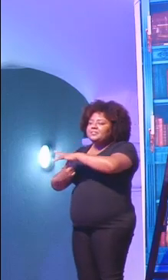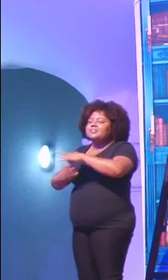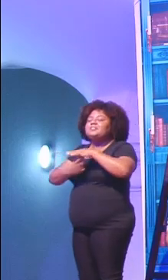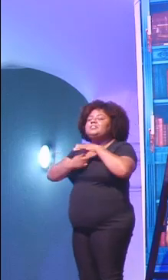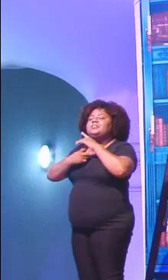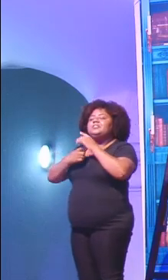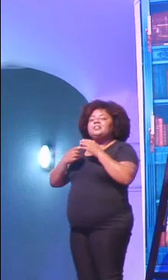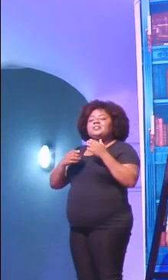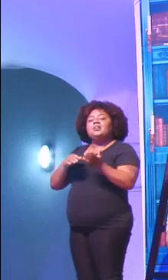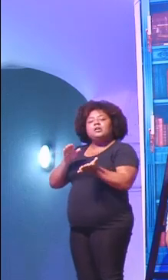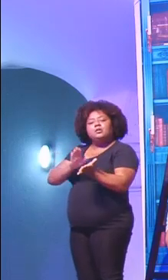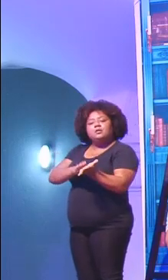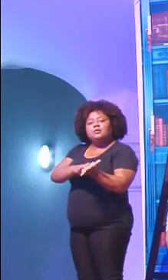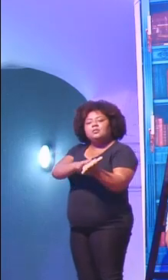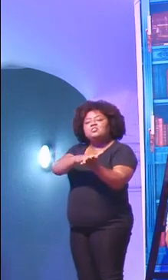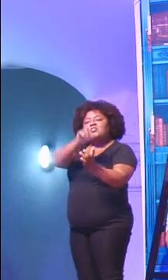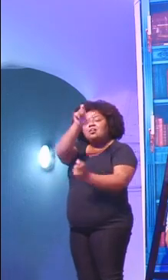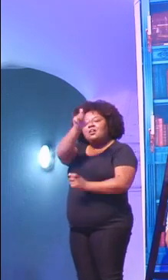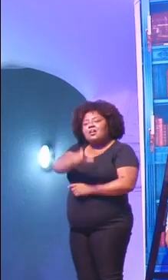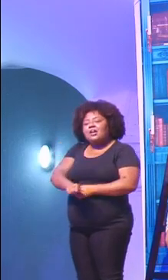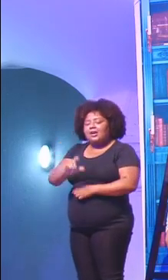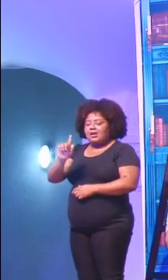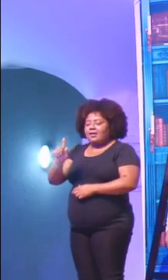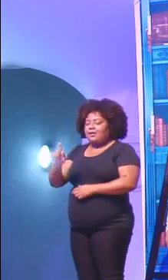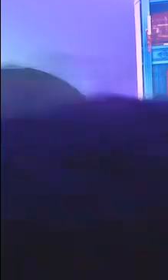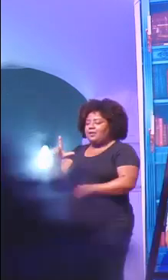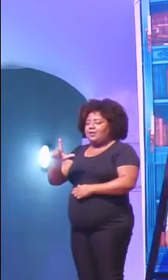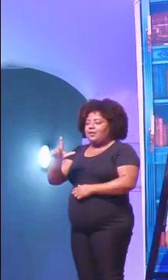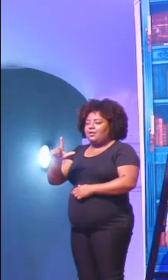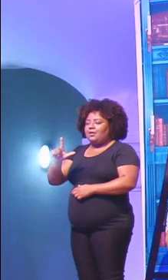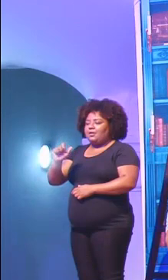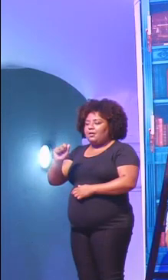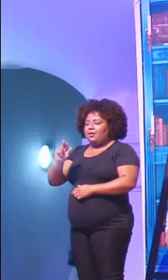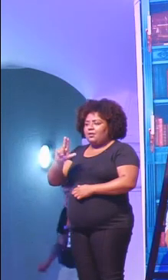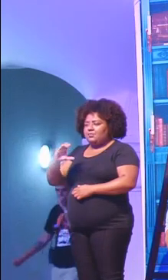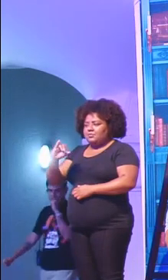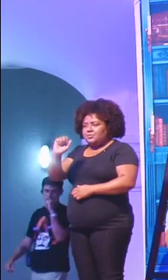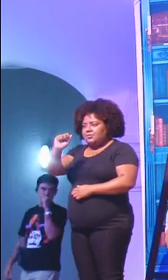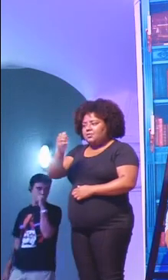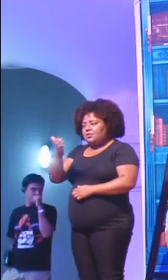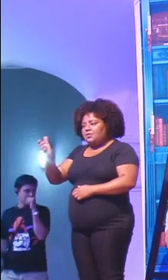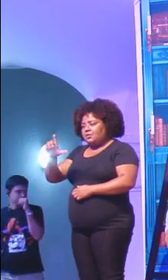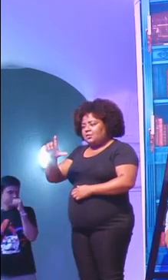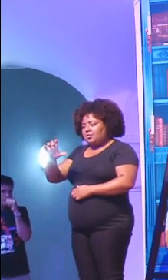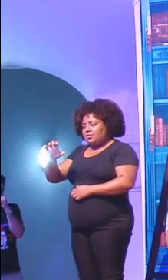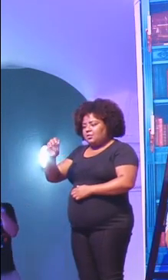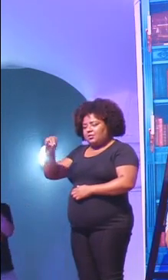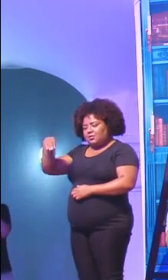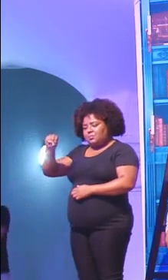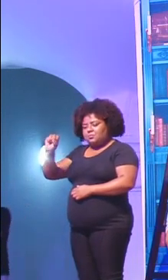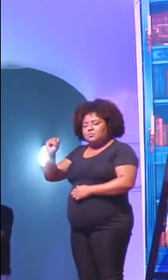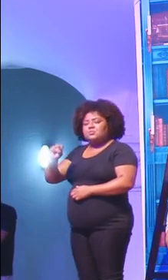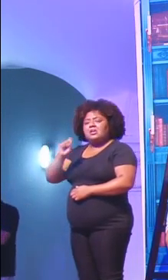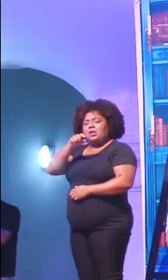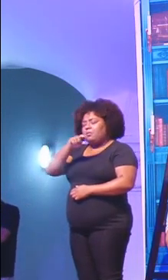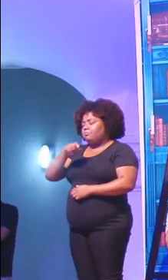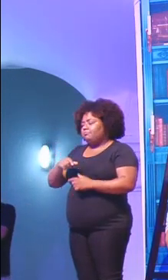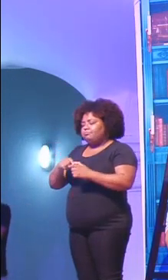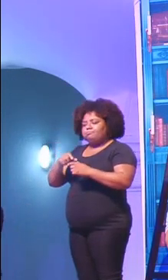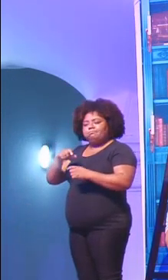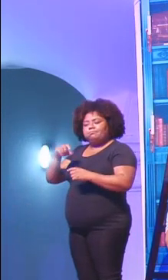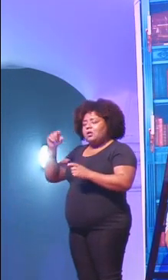homenageia a Gláucia Lemos, queridíssima autora. Para mim, não é uma das maiores escritoras da Bahia, para mim, é uma das maiores escritoras do